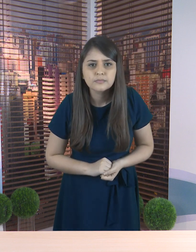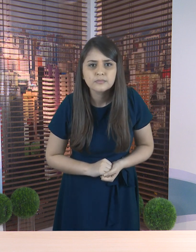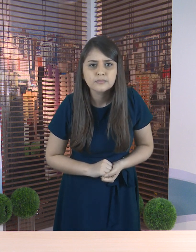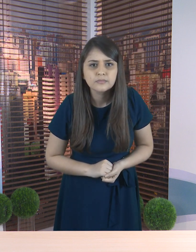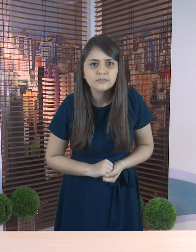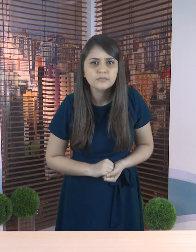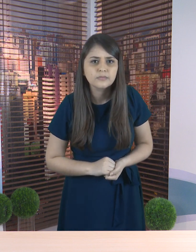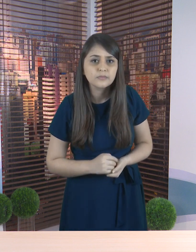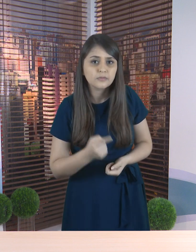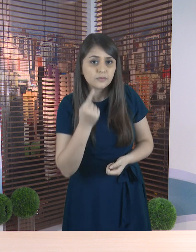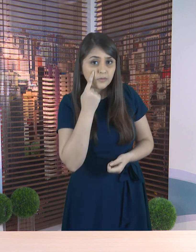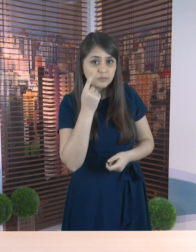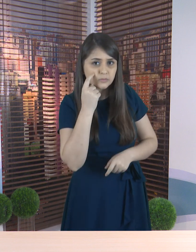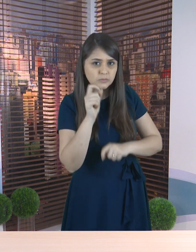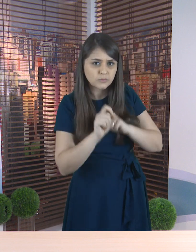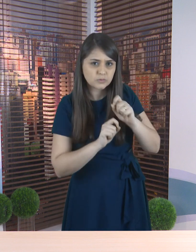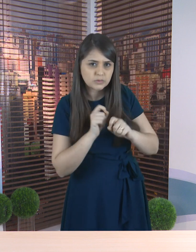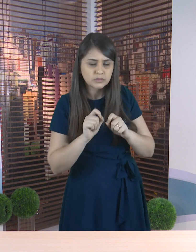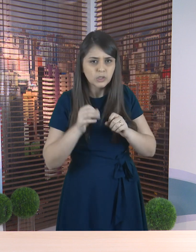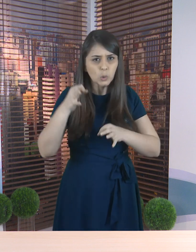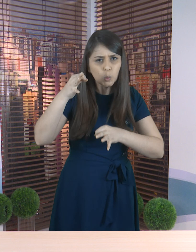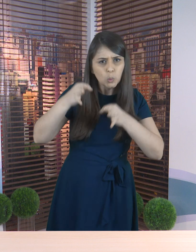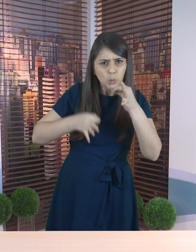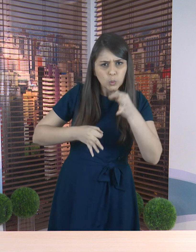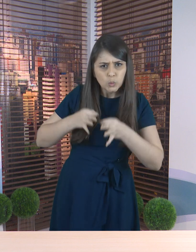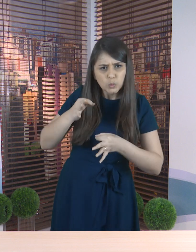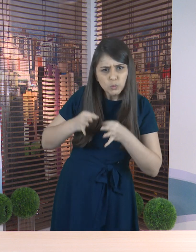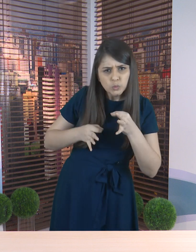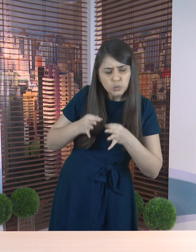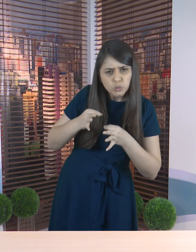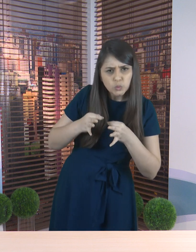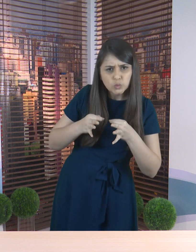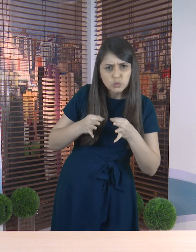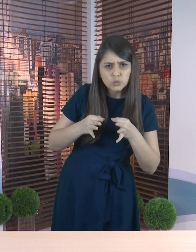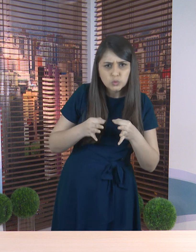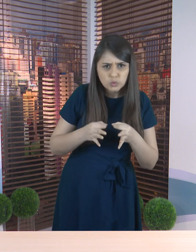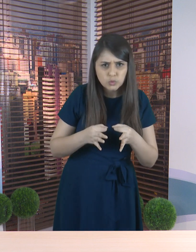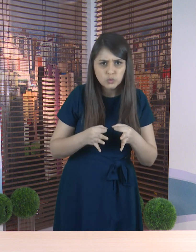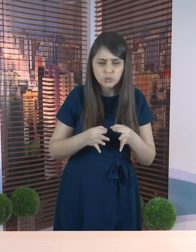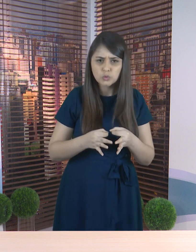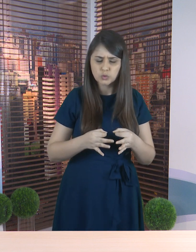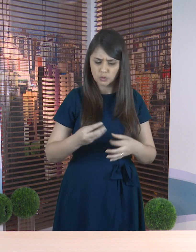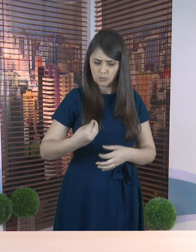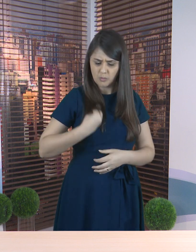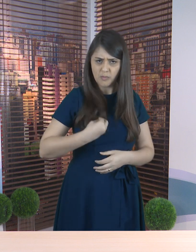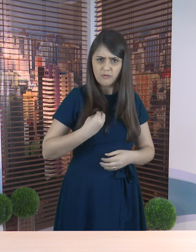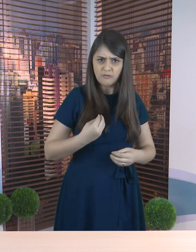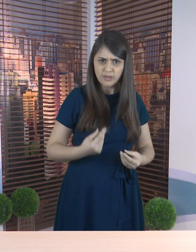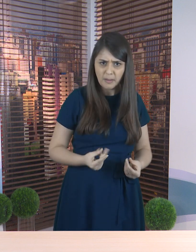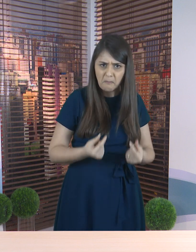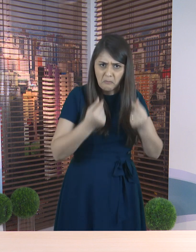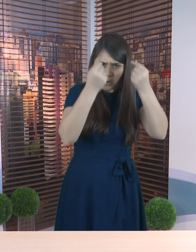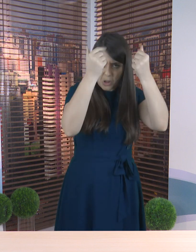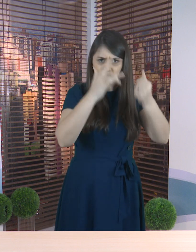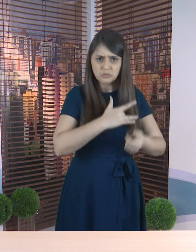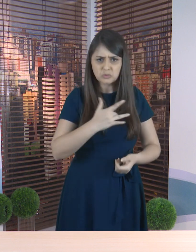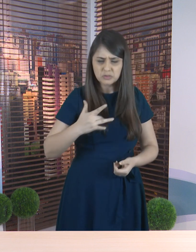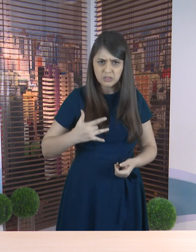em saúde e em bens materiais. Por outro lado, pessoas das quais ninguém duvida de sua justiça